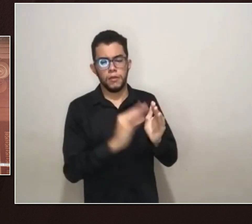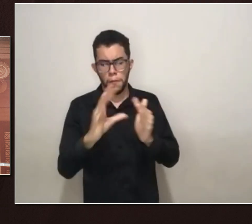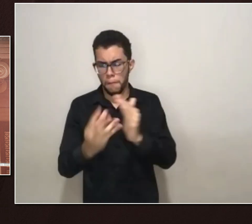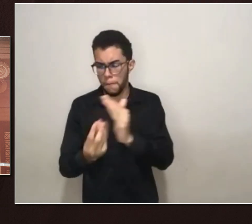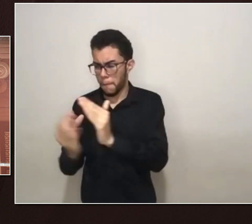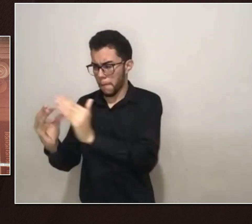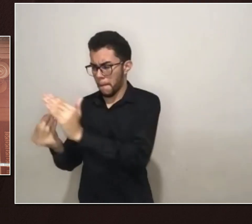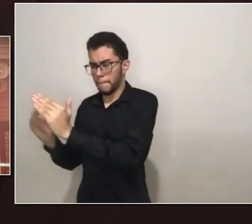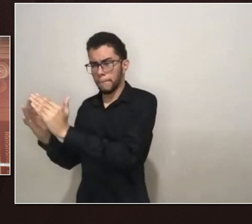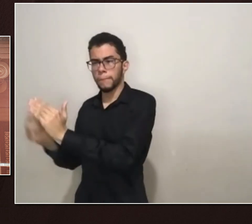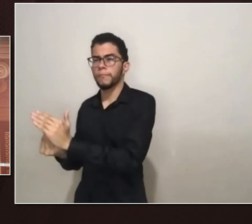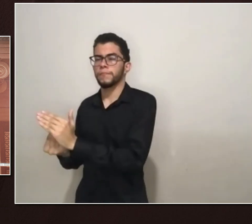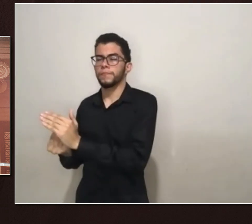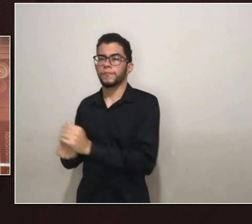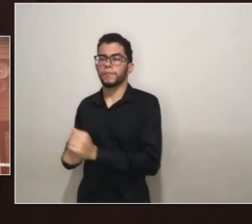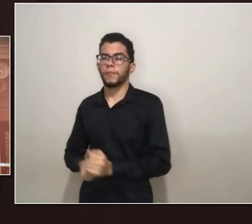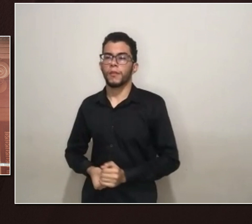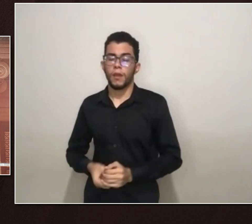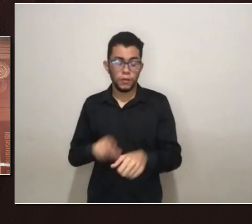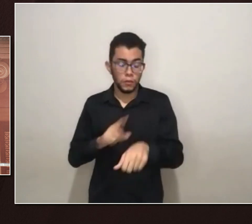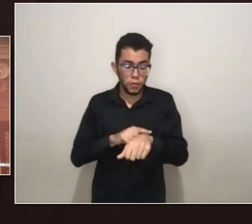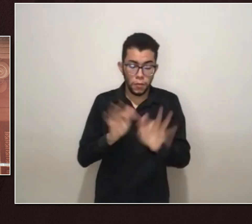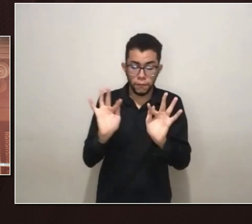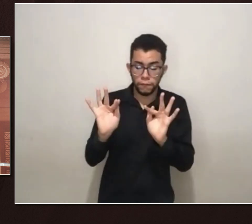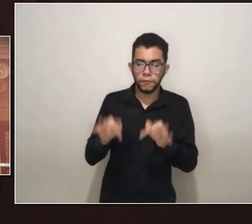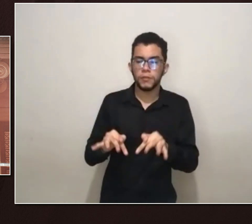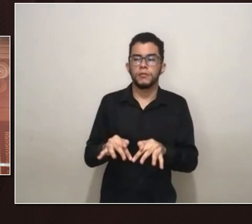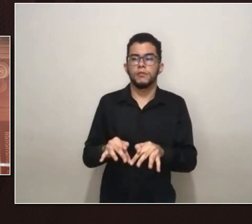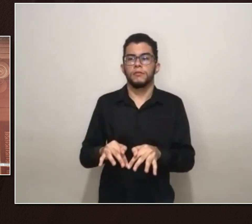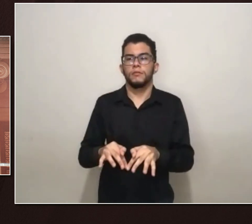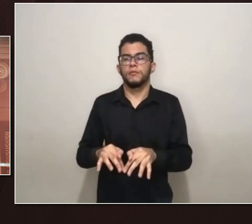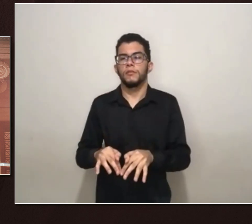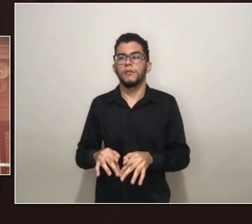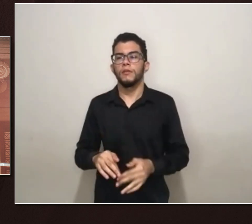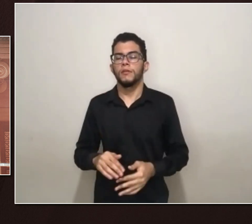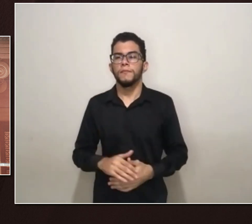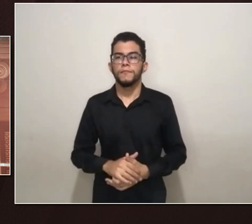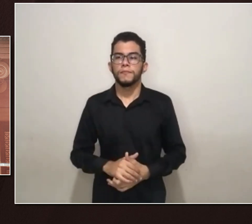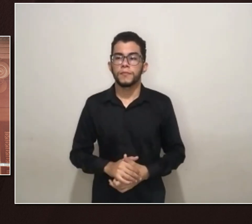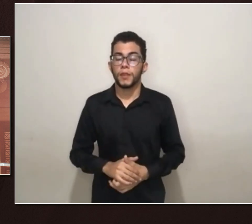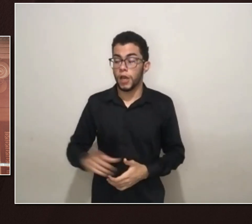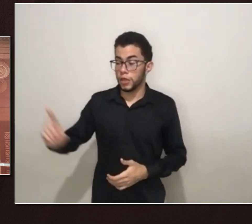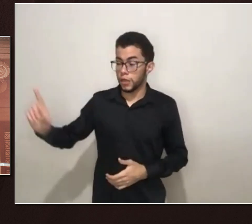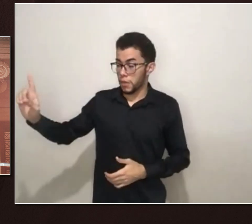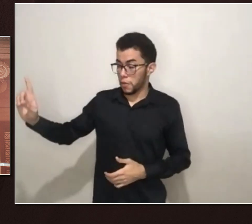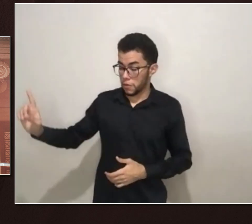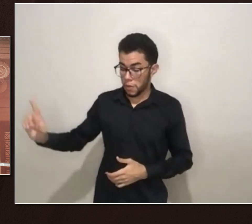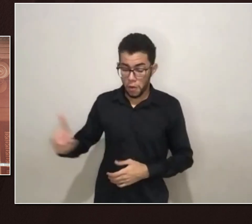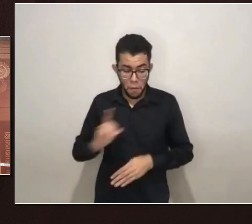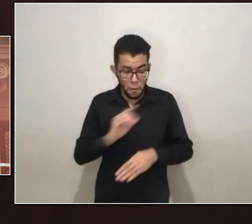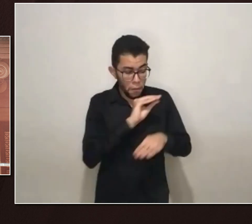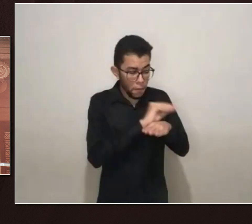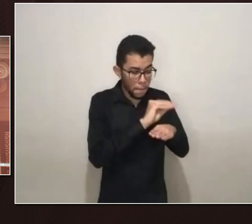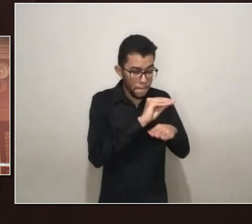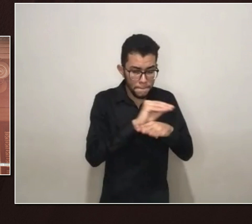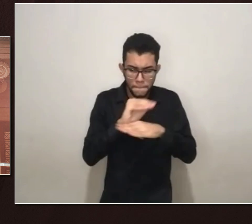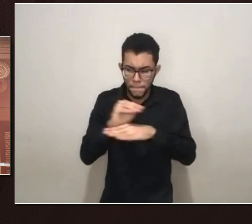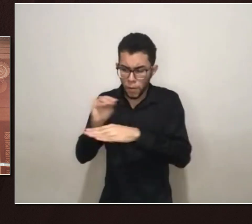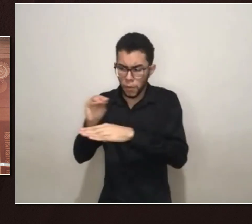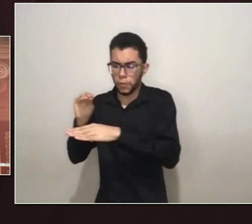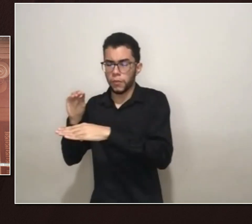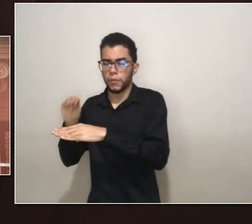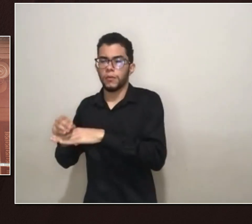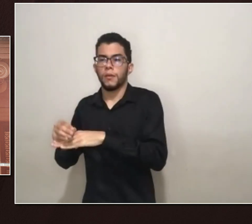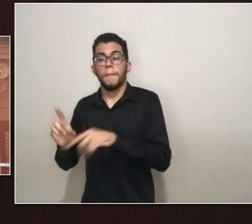do Apocalipse, ele é aquele que cuida, mas ele também